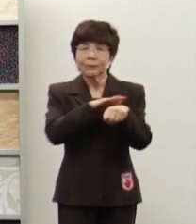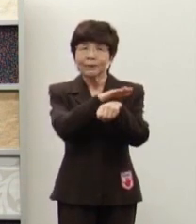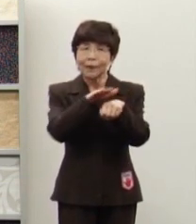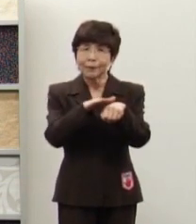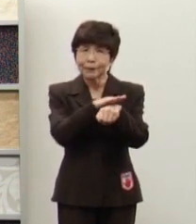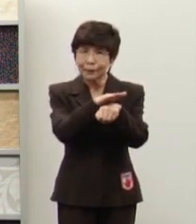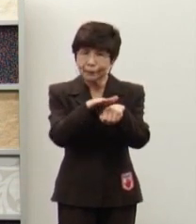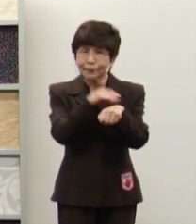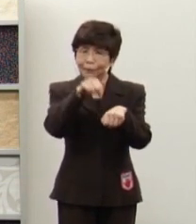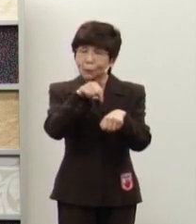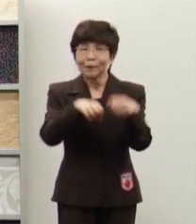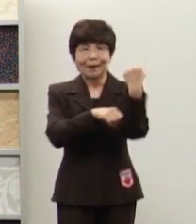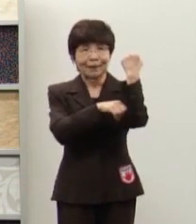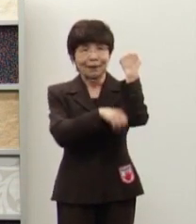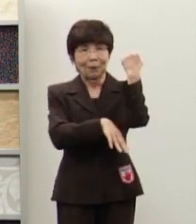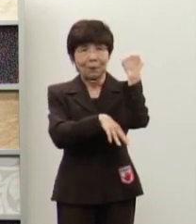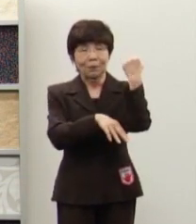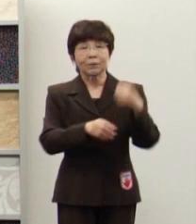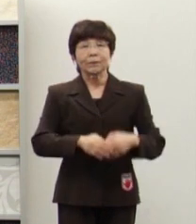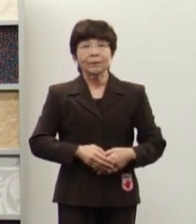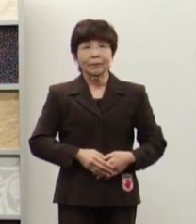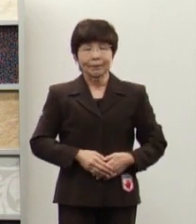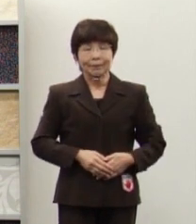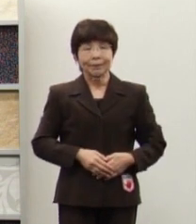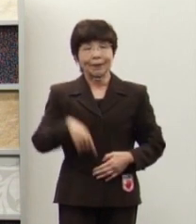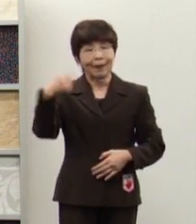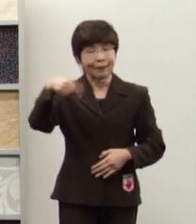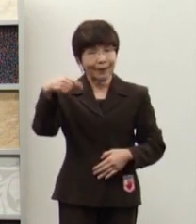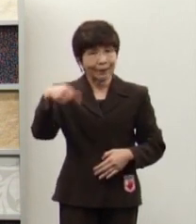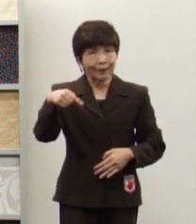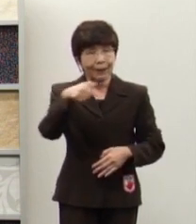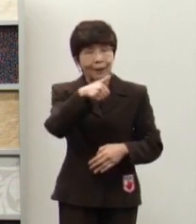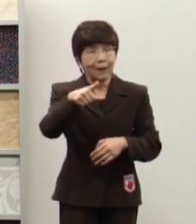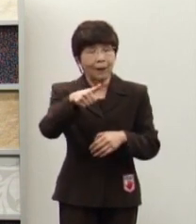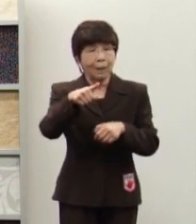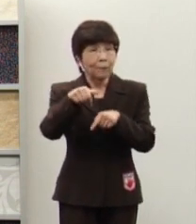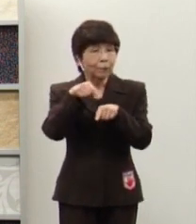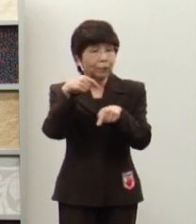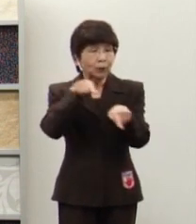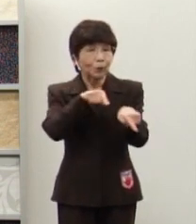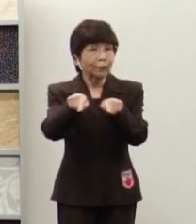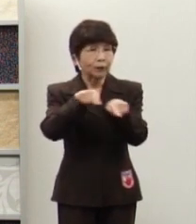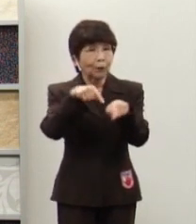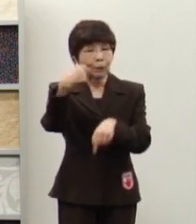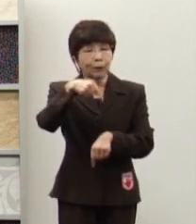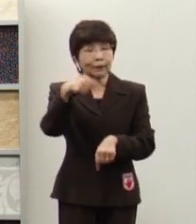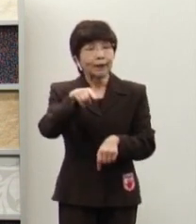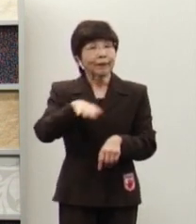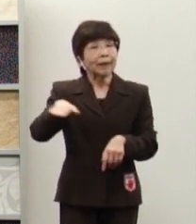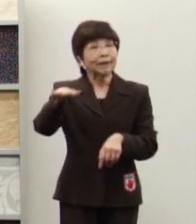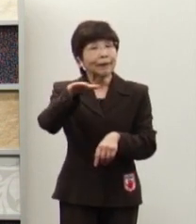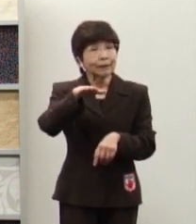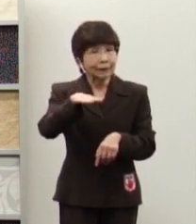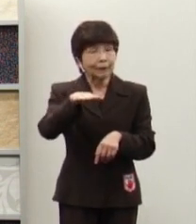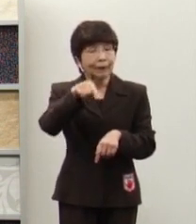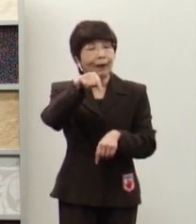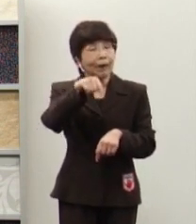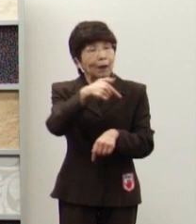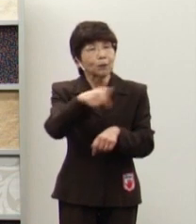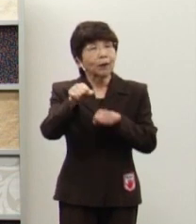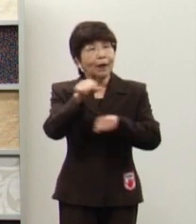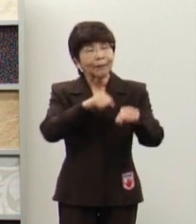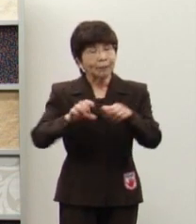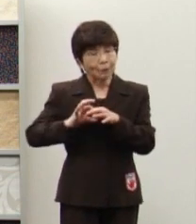。その上で、学校の先生方、部活動の指導者の、先生方には、部活動を止めない